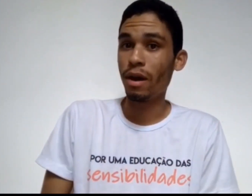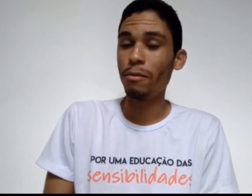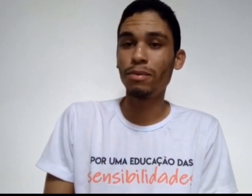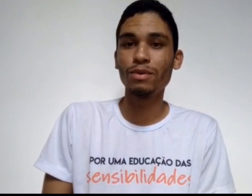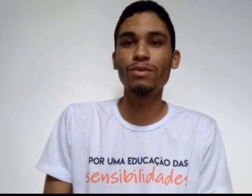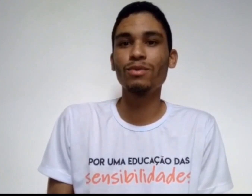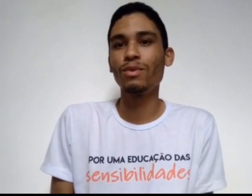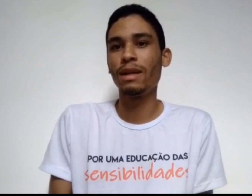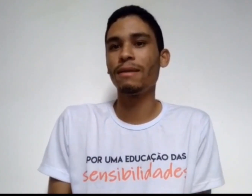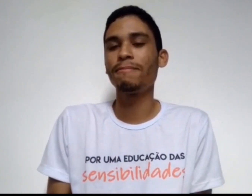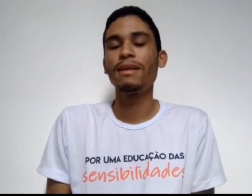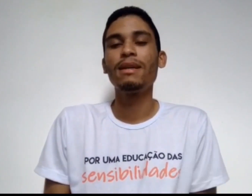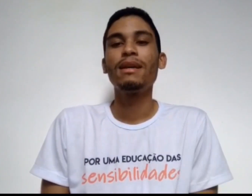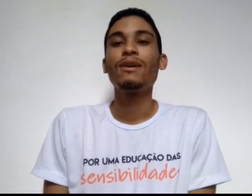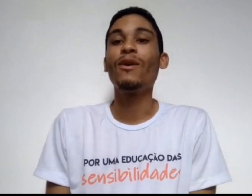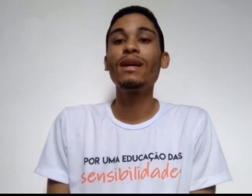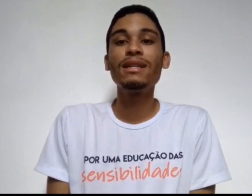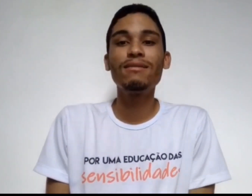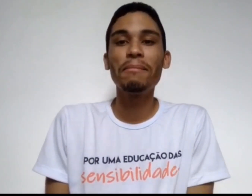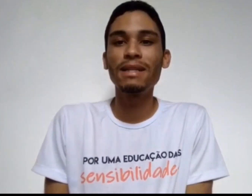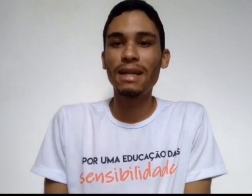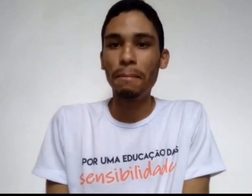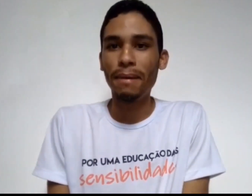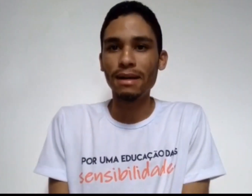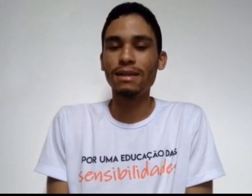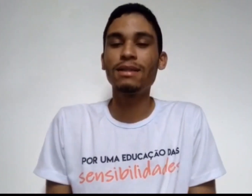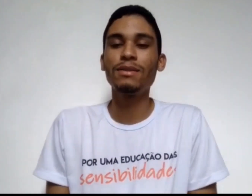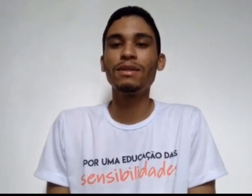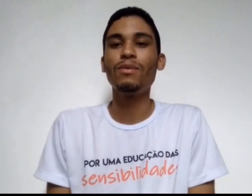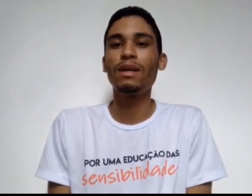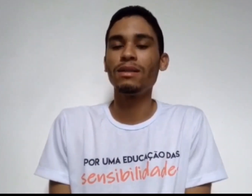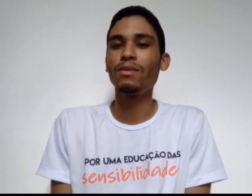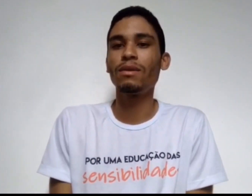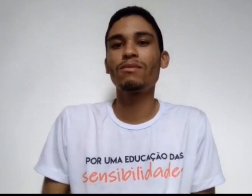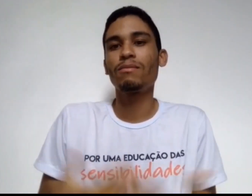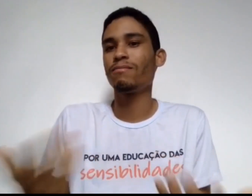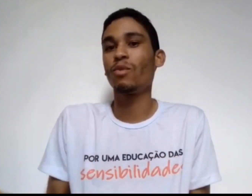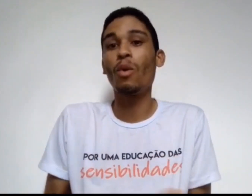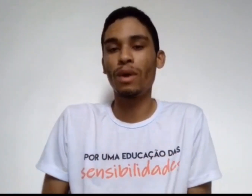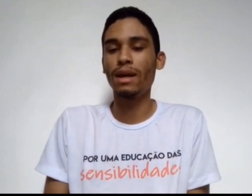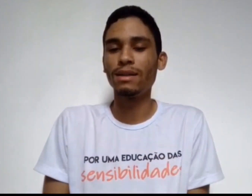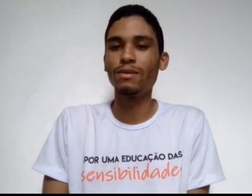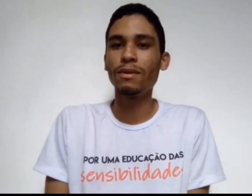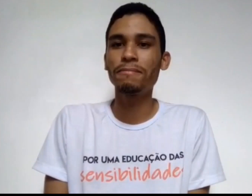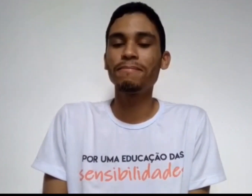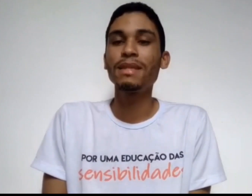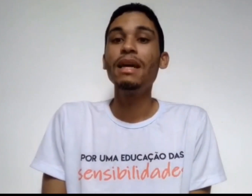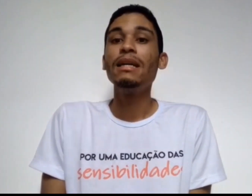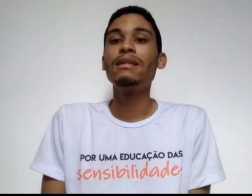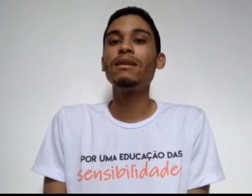oral, pois o surdo ele é cognitivamente capaz de adquirir uma língua, qualquer língua,